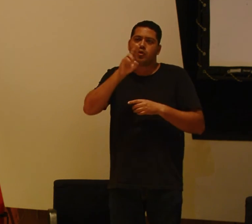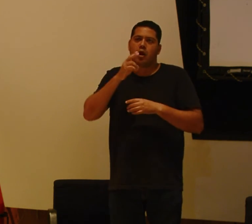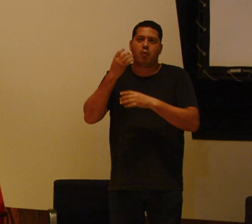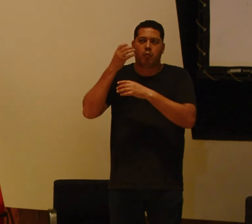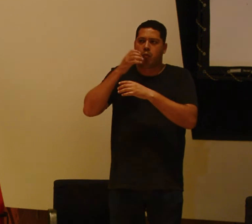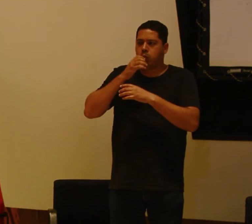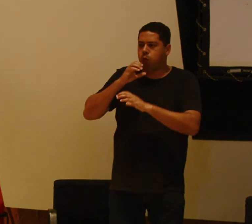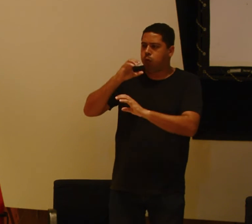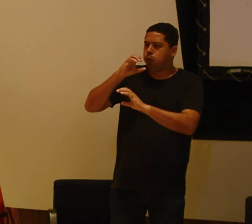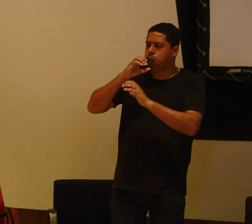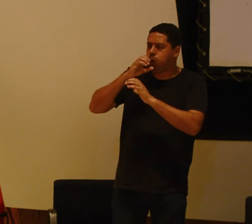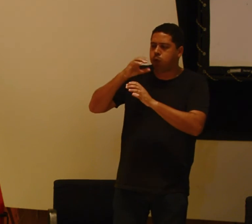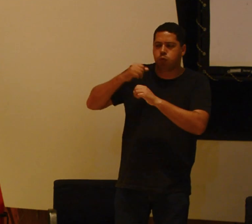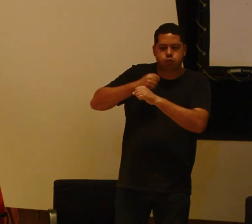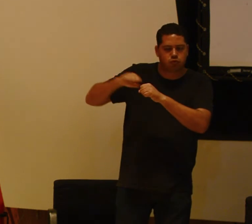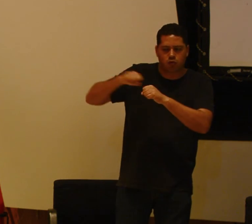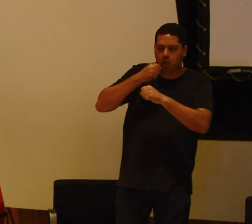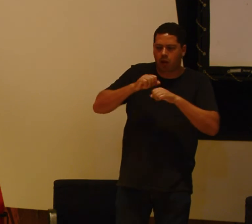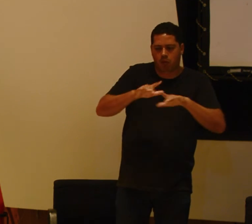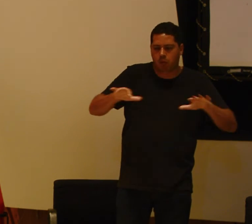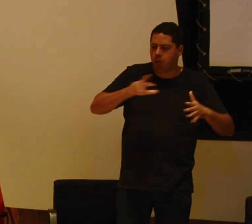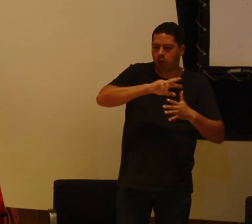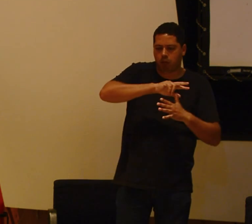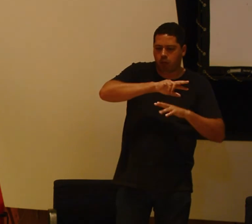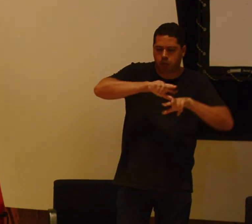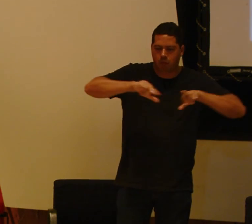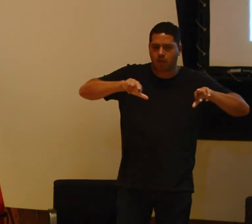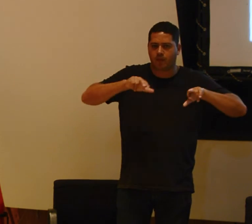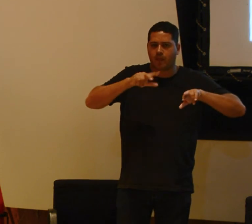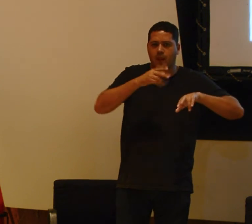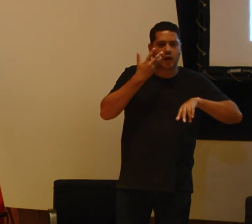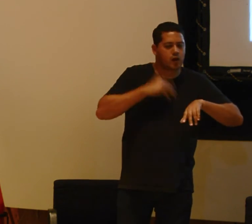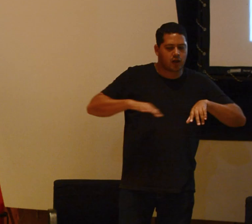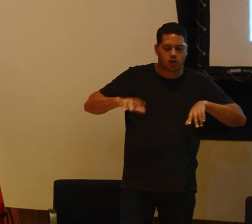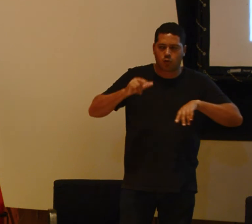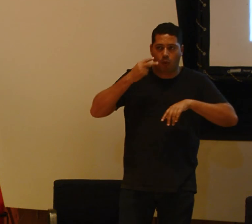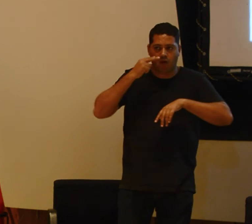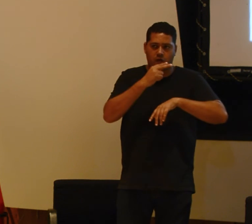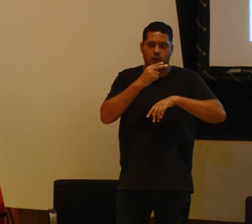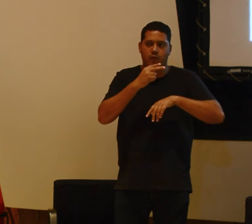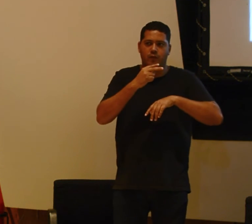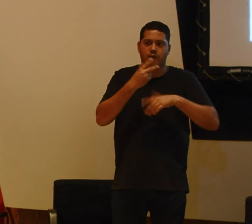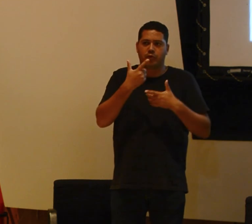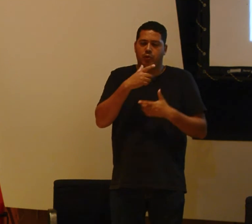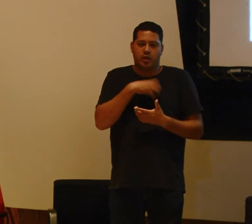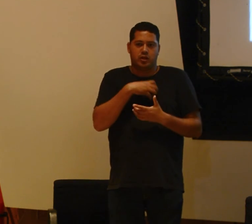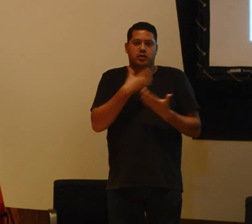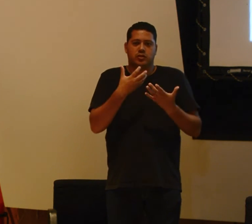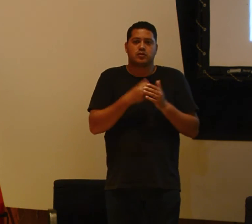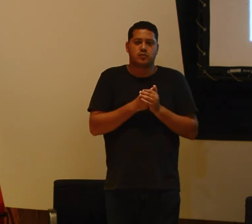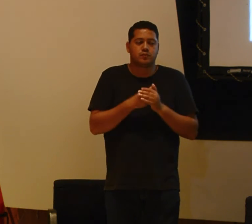na vida, aquilo não faz sentido e a gente tem que facilitar a comunicação. Então, o que eu sempre recomendo quando o